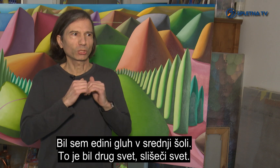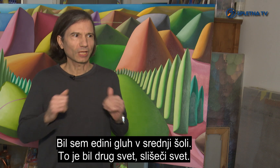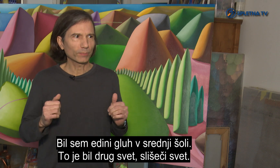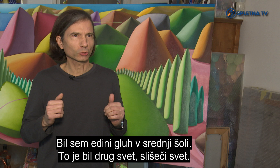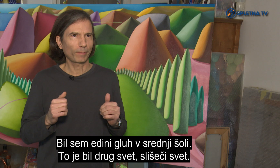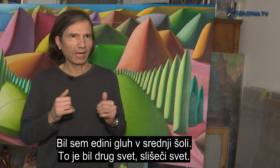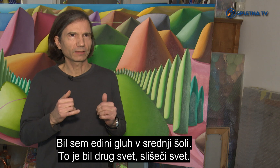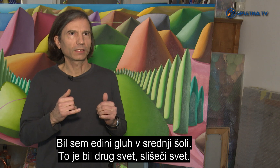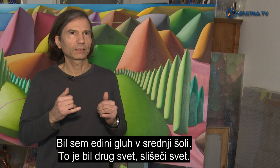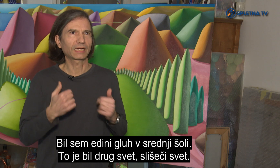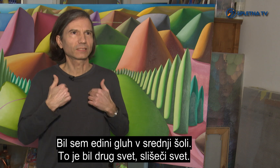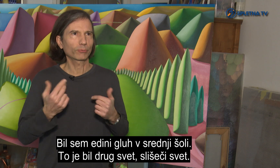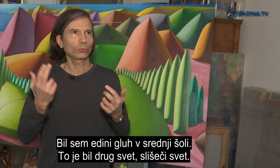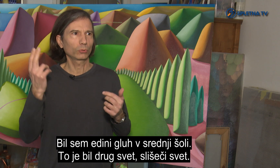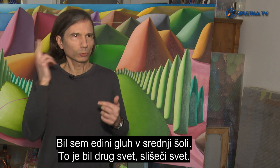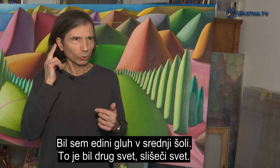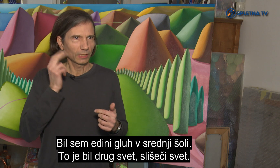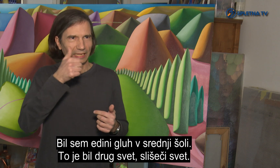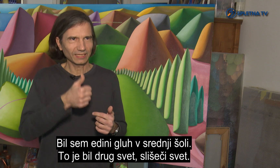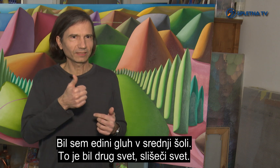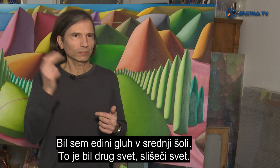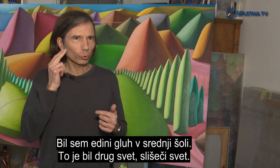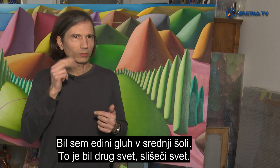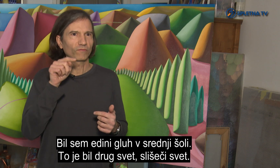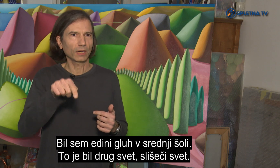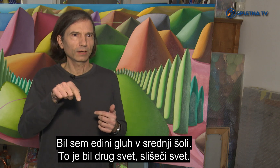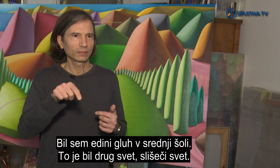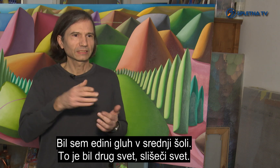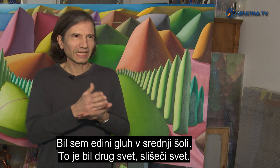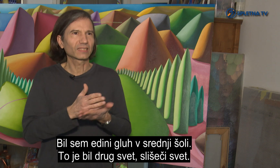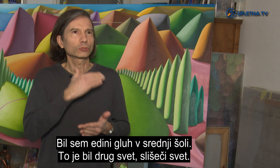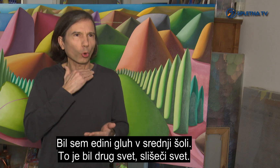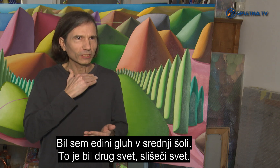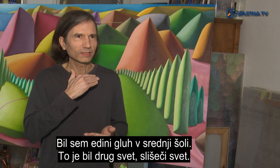Potem pa je tato bil gluh, edini gluhi v tretji tori.